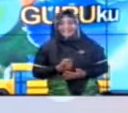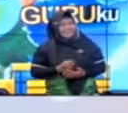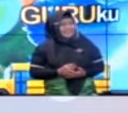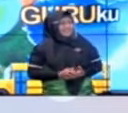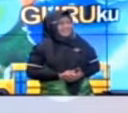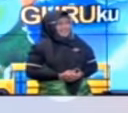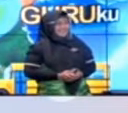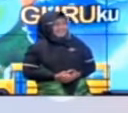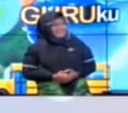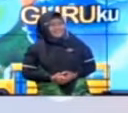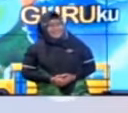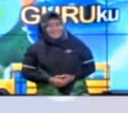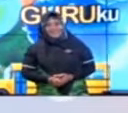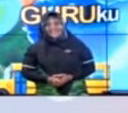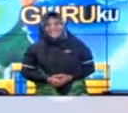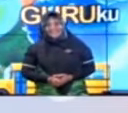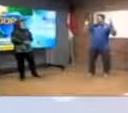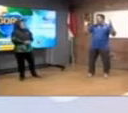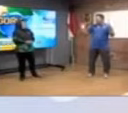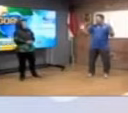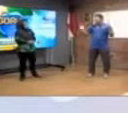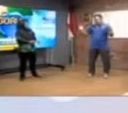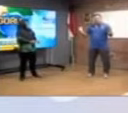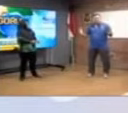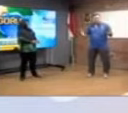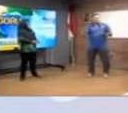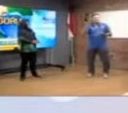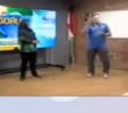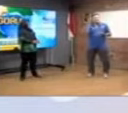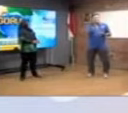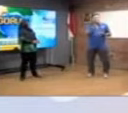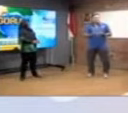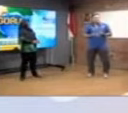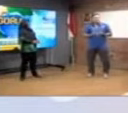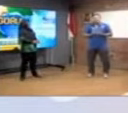kesehatan fisik. Oke, itu adalah manfaat dari